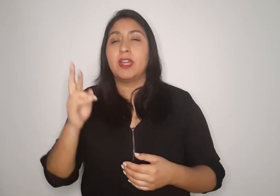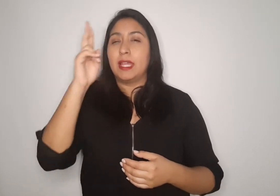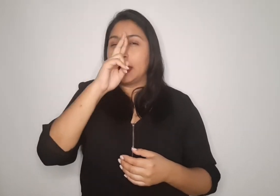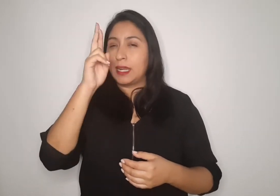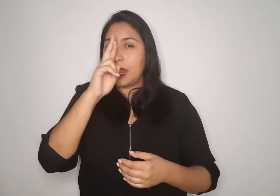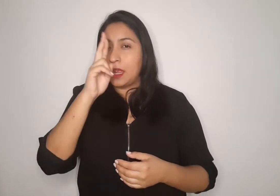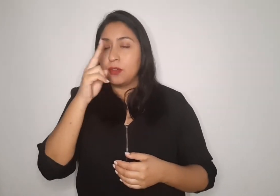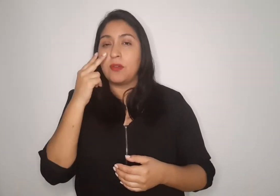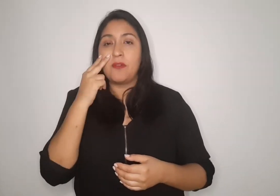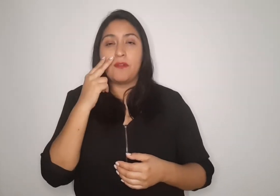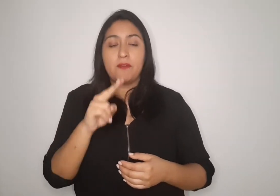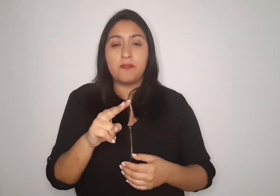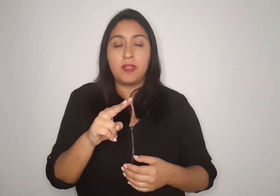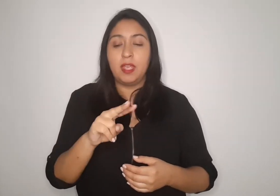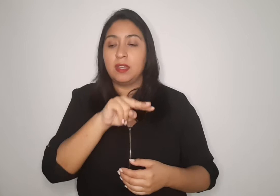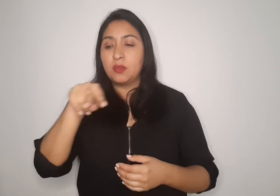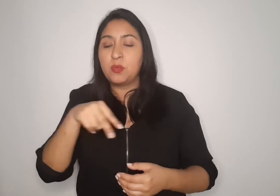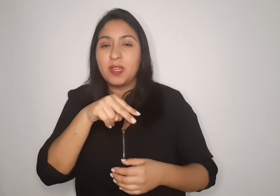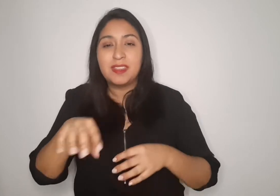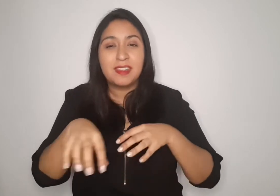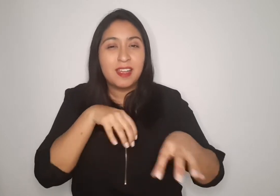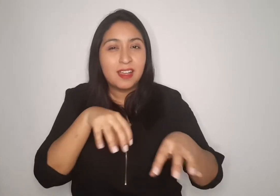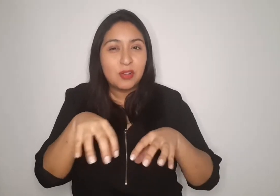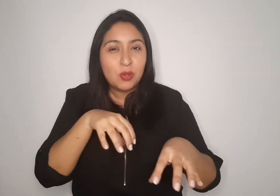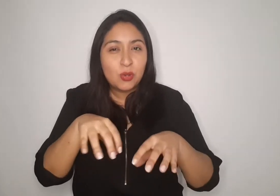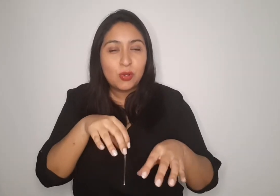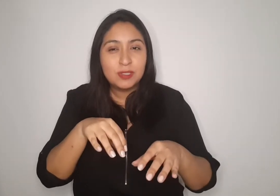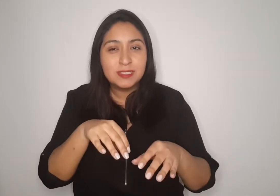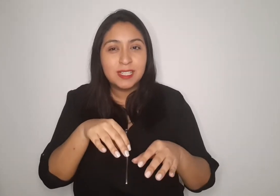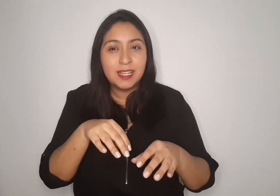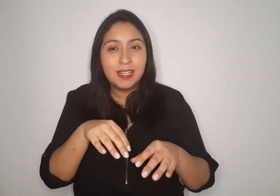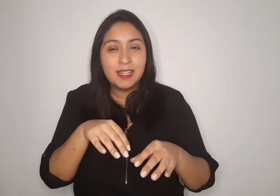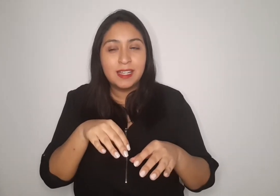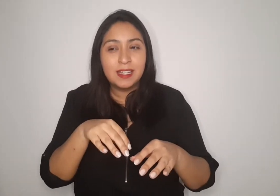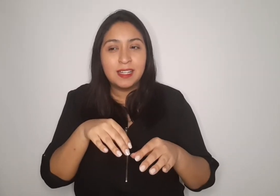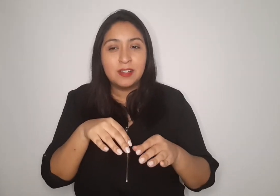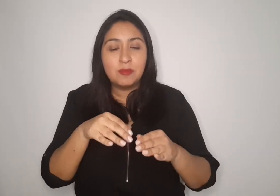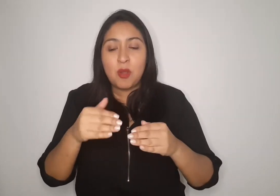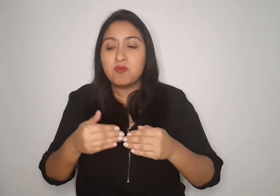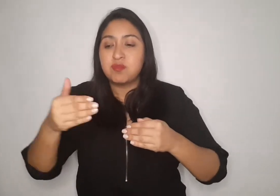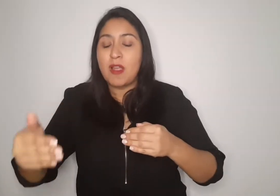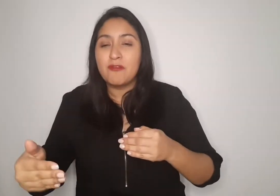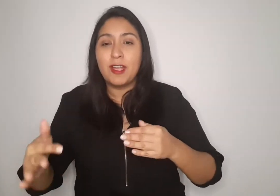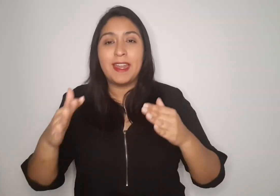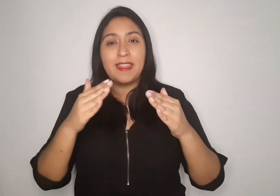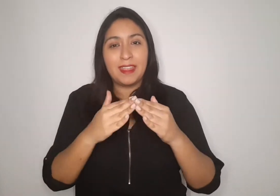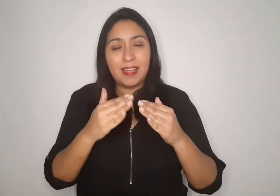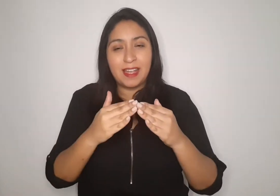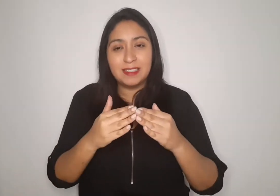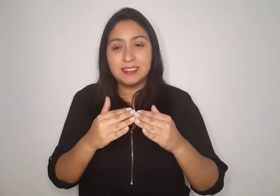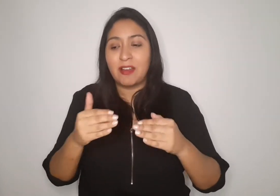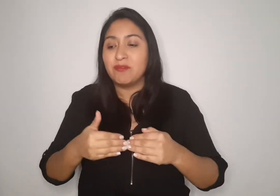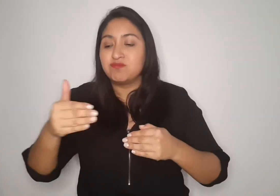ver nuestros objetos fuera de casa, digamos, fuera del campo. Pero